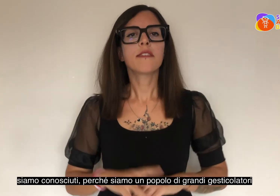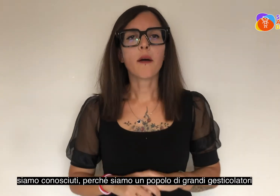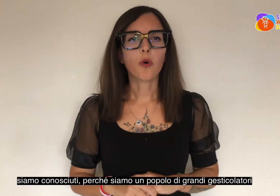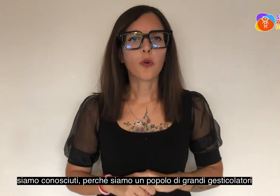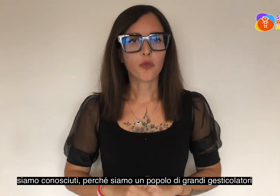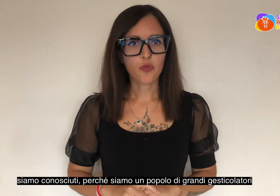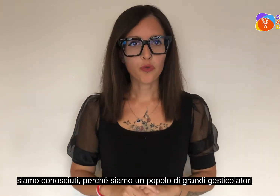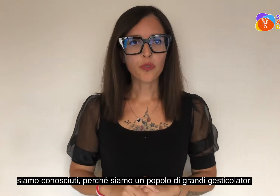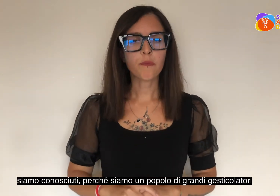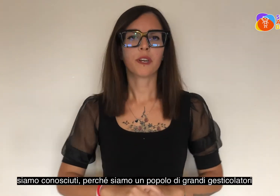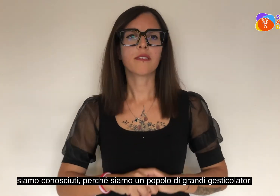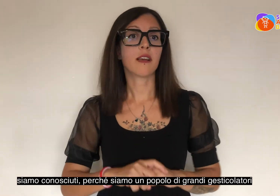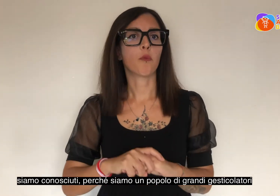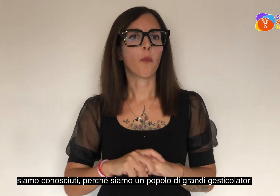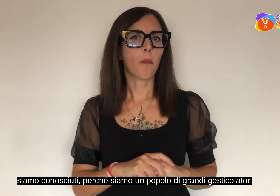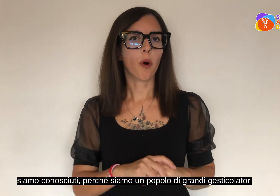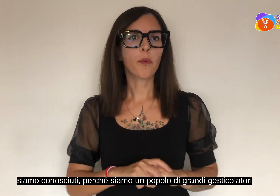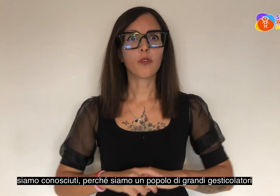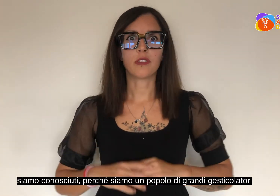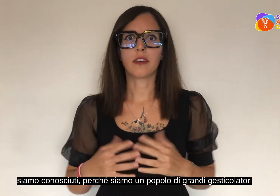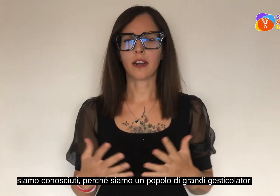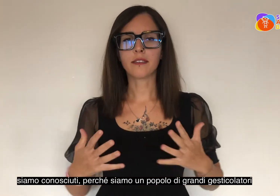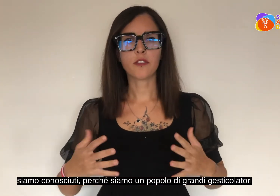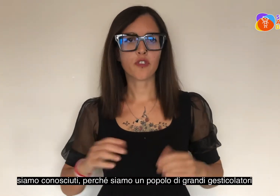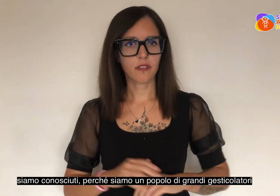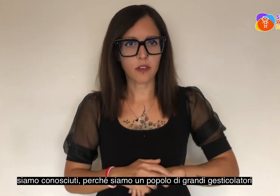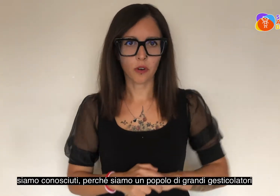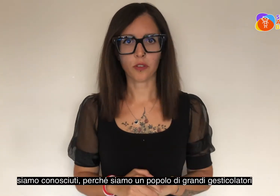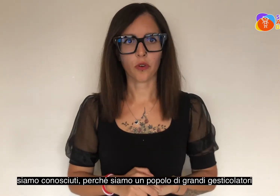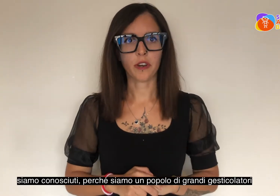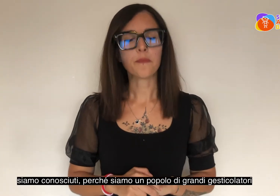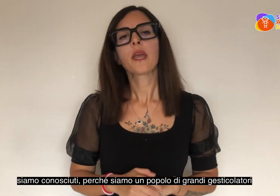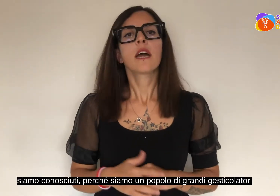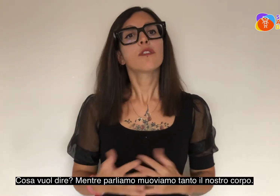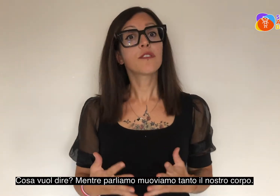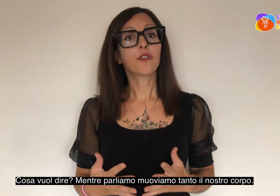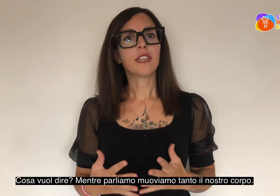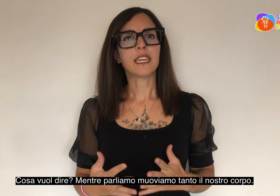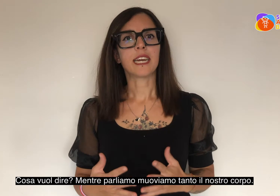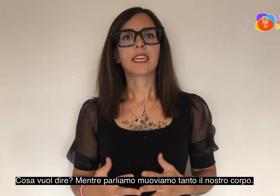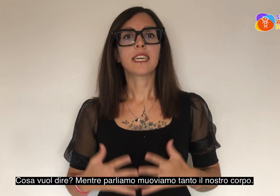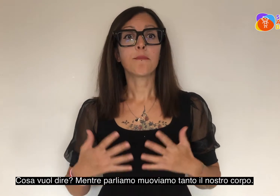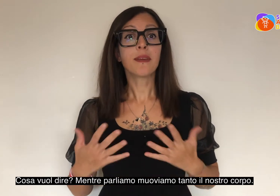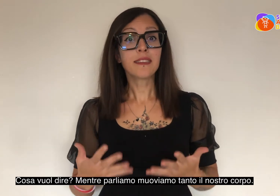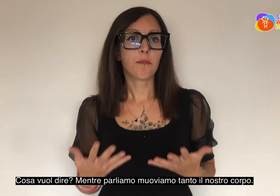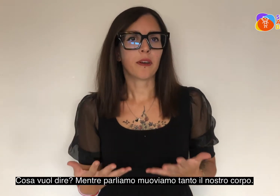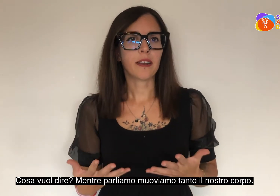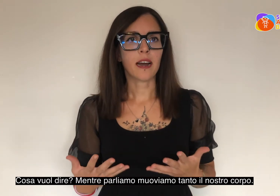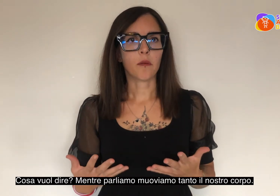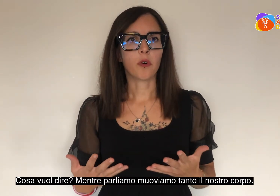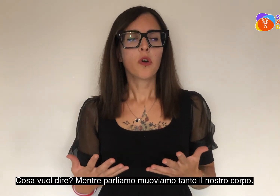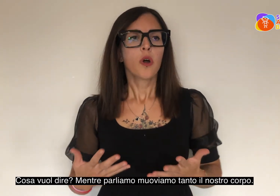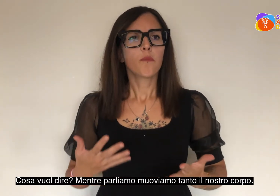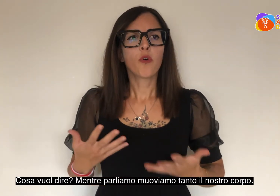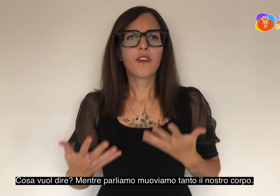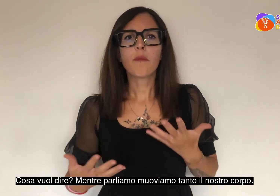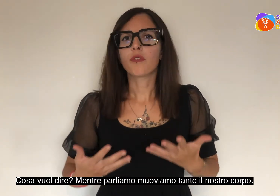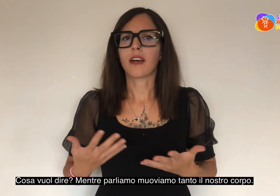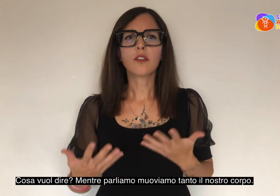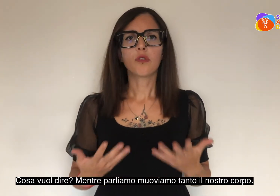Siamo conosciuti perché siamo un popolo di grandi gesticolatori. Cosa vuol dire? Che mentre parliamo muoviamo tanto il